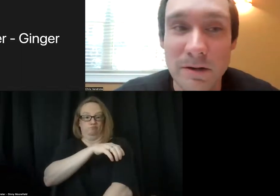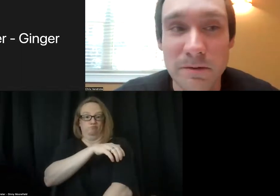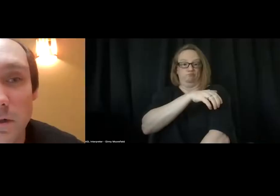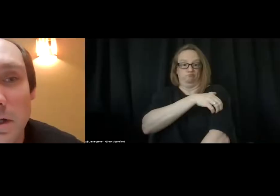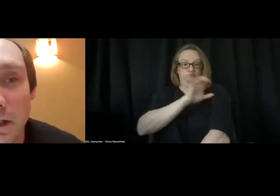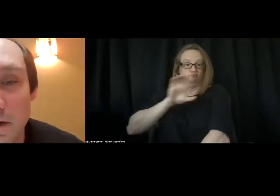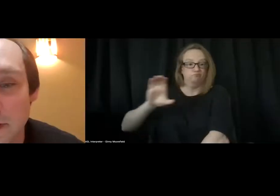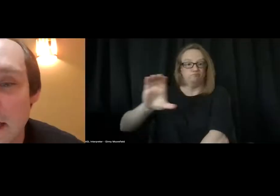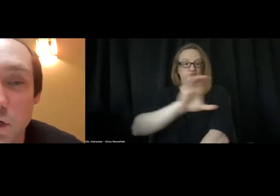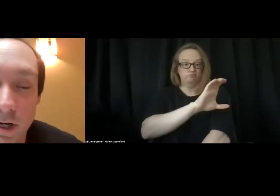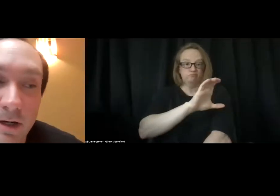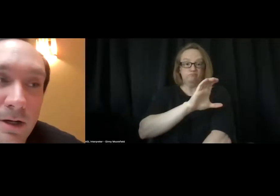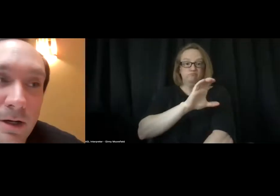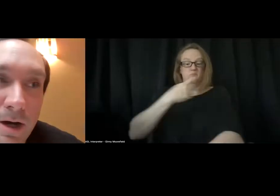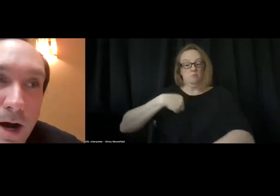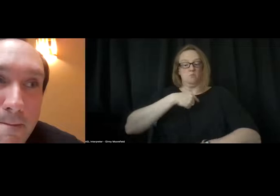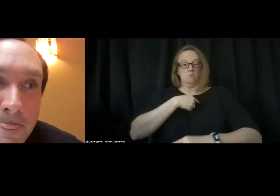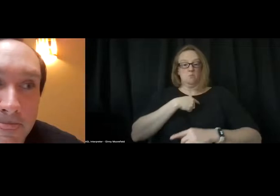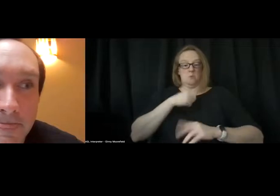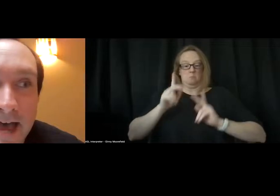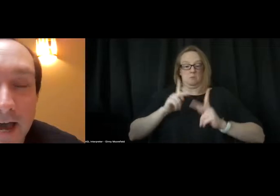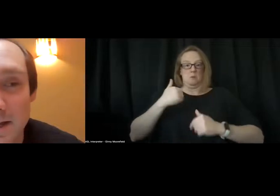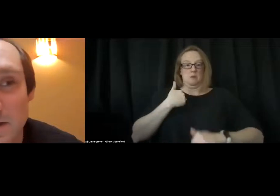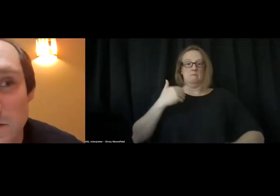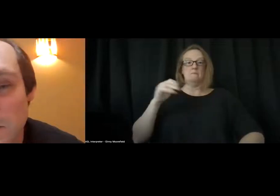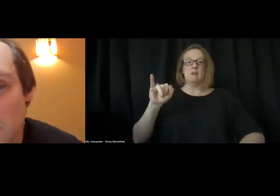con discapacidades y solo quiero